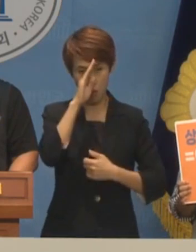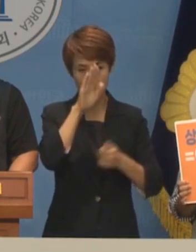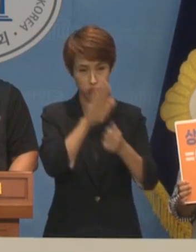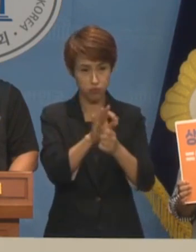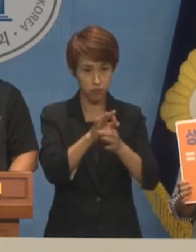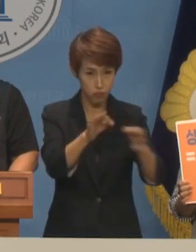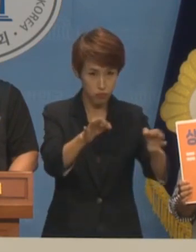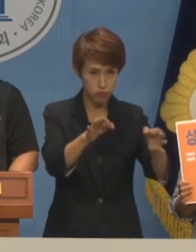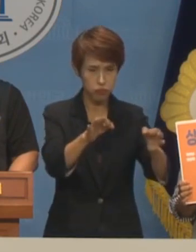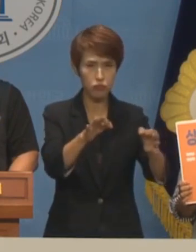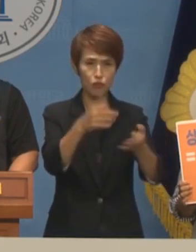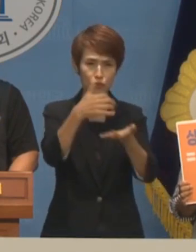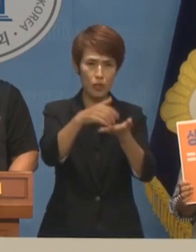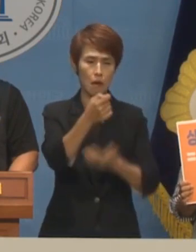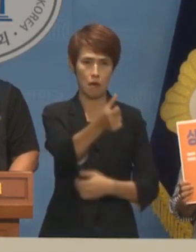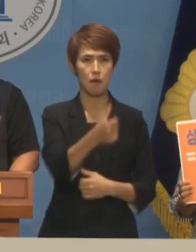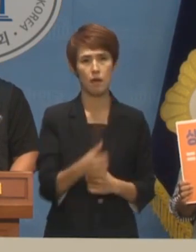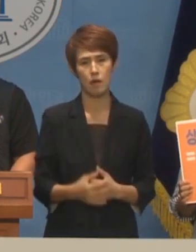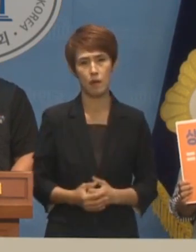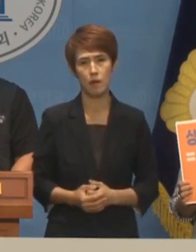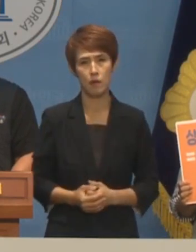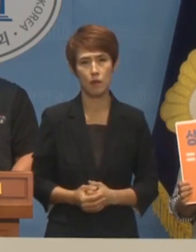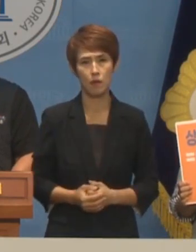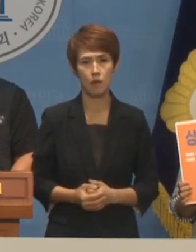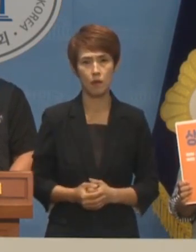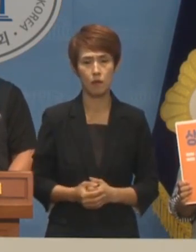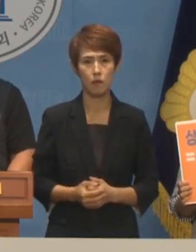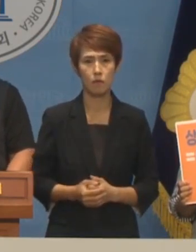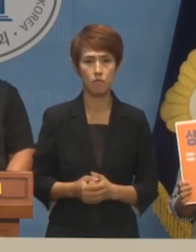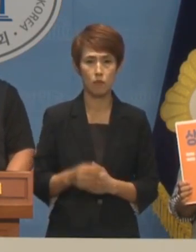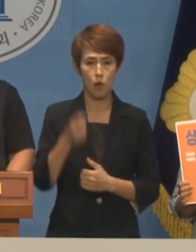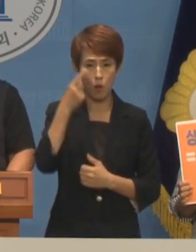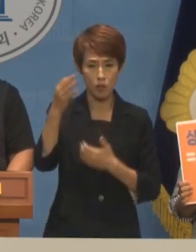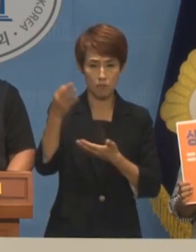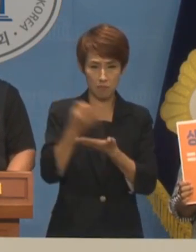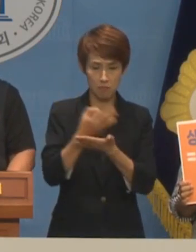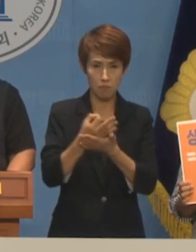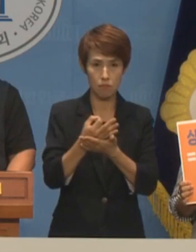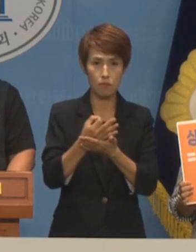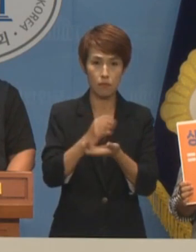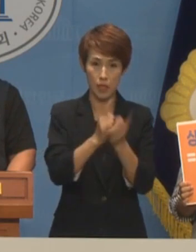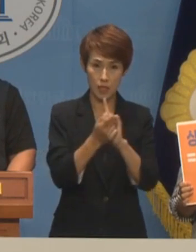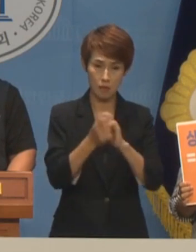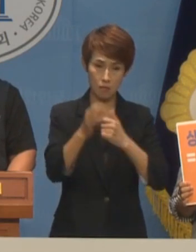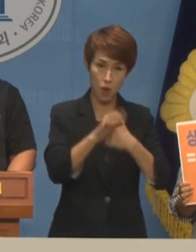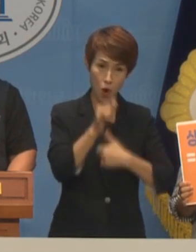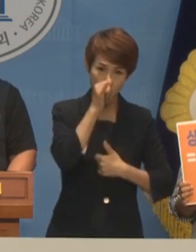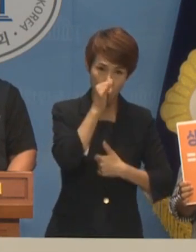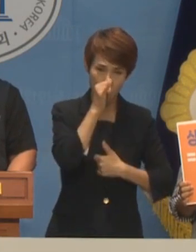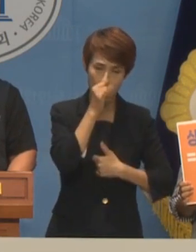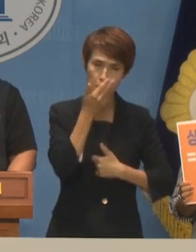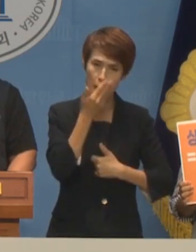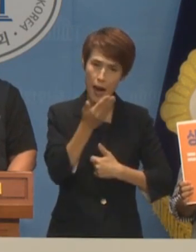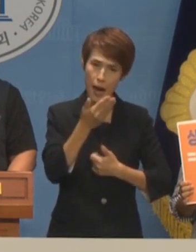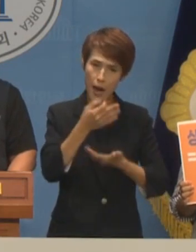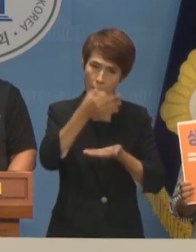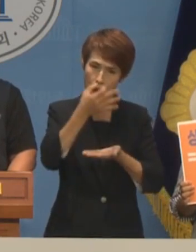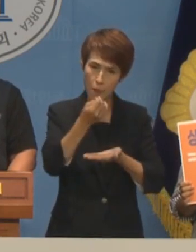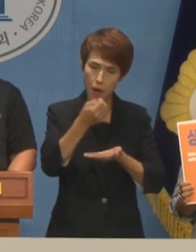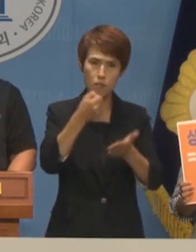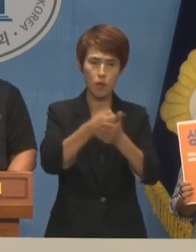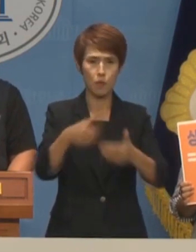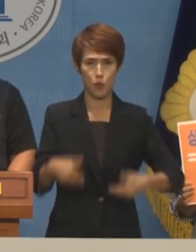너무 적다는 것입니다. 최소한 소득 대체가 가능한 금액을 설정해야 합니다. 그리고 이주